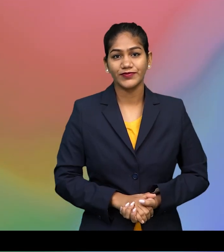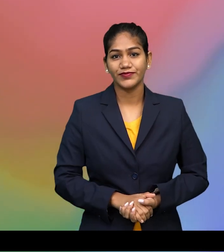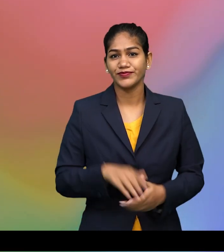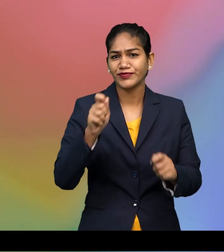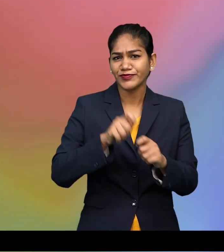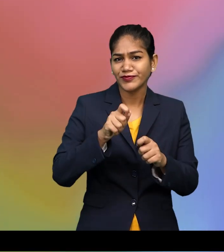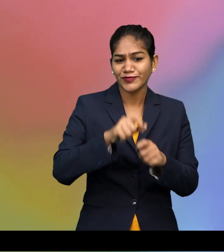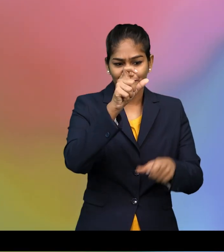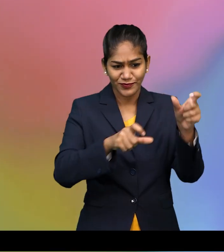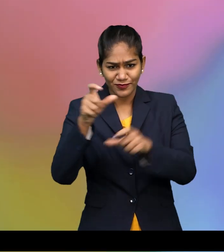कामकाजी जनसंख्या।